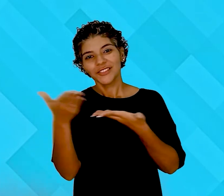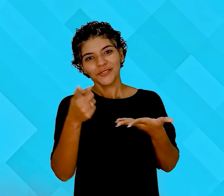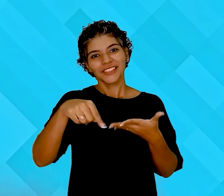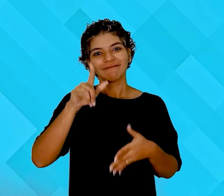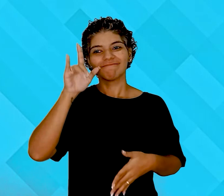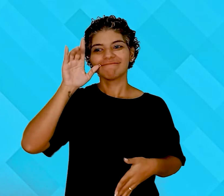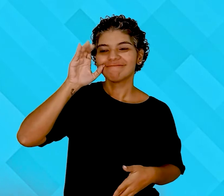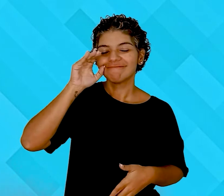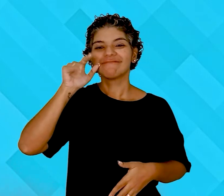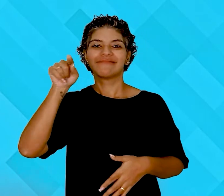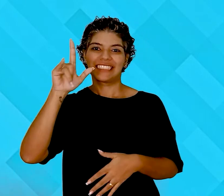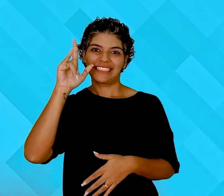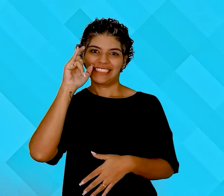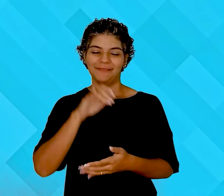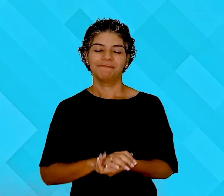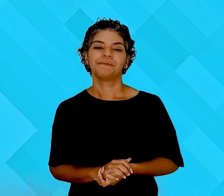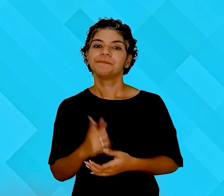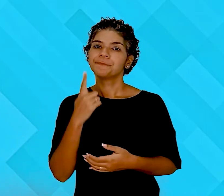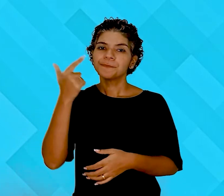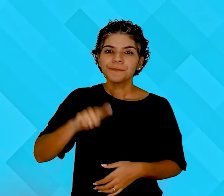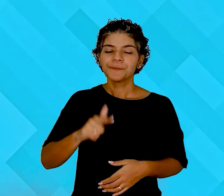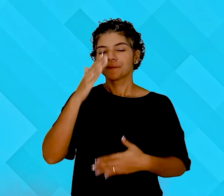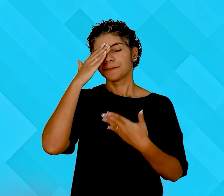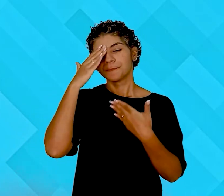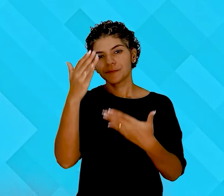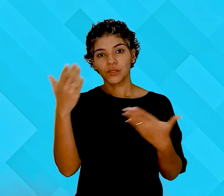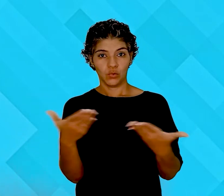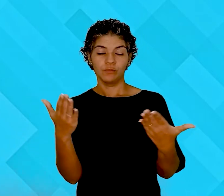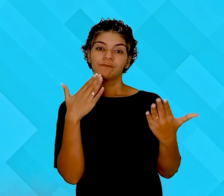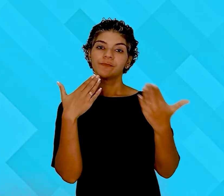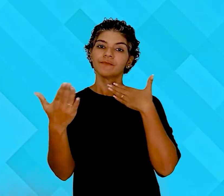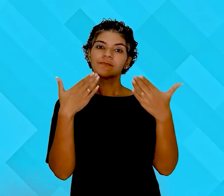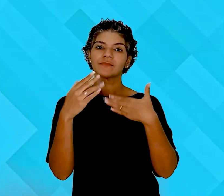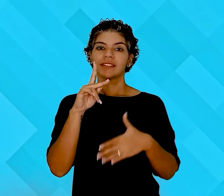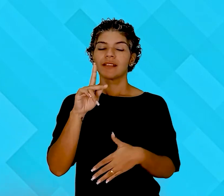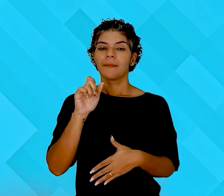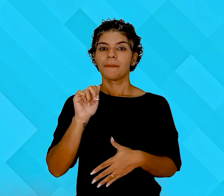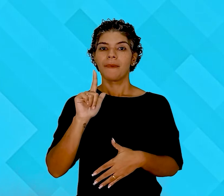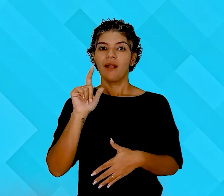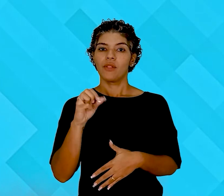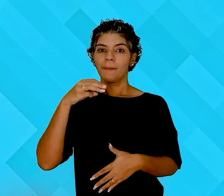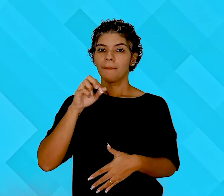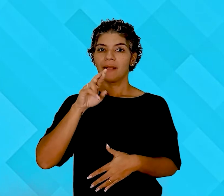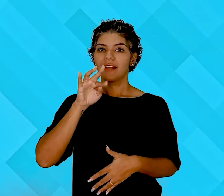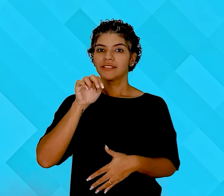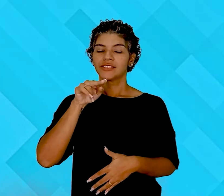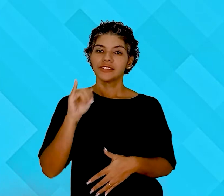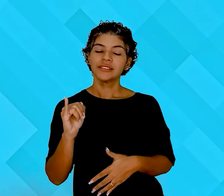nossos outros programas do Café com Produção, que é um programa do Laboratório de Produção e Gestão Cultural, ligado ao curso Bacharelado em Produção Cultural